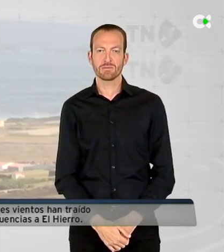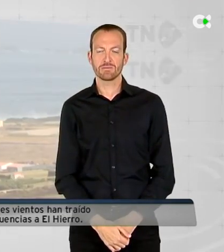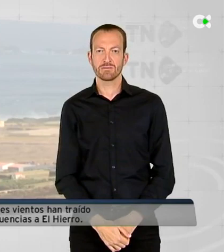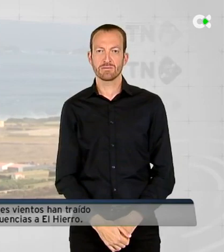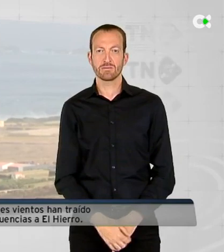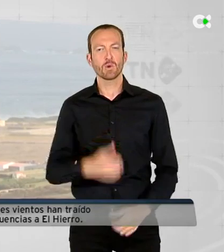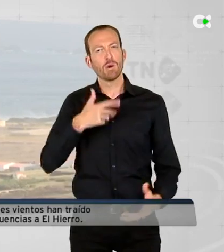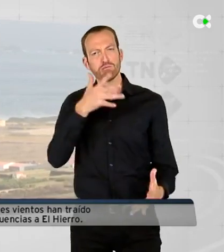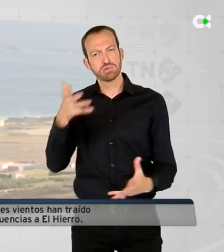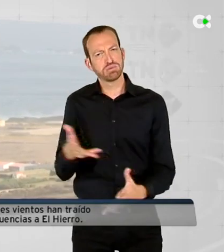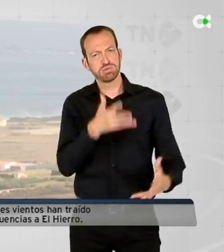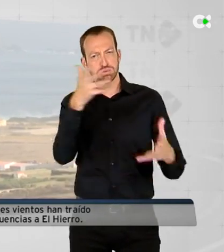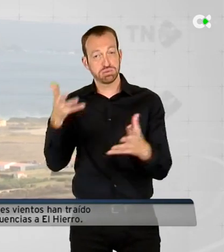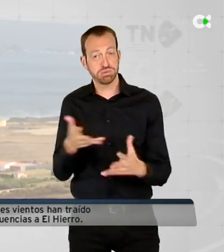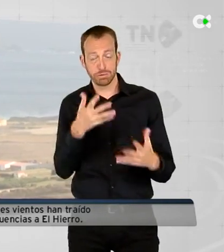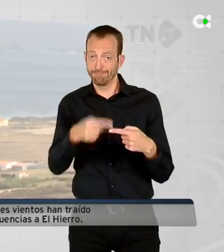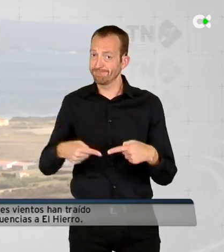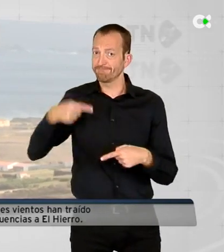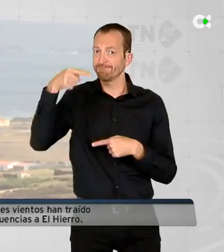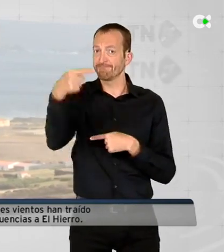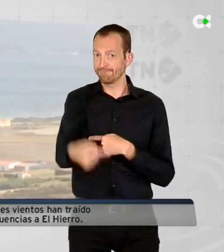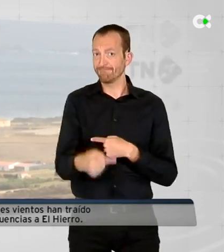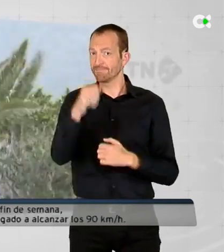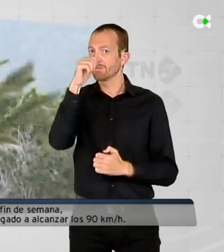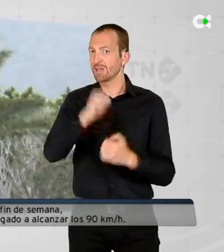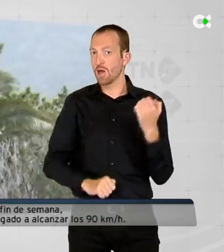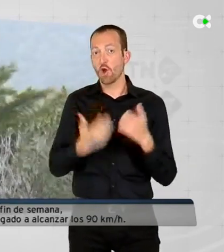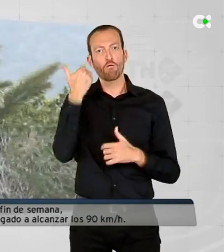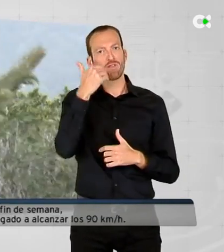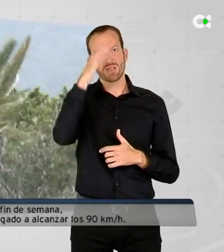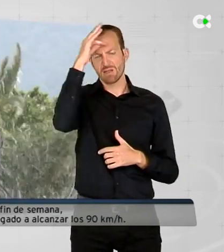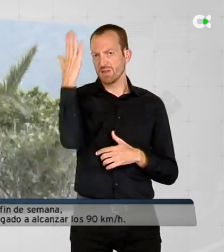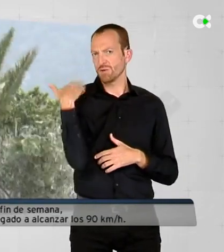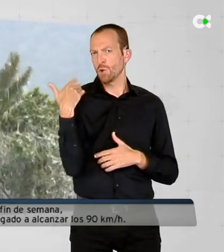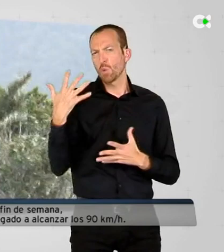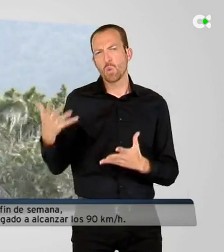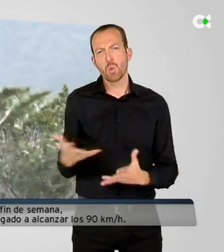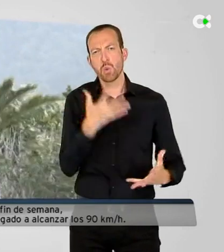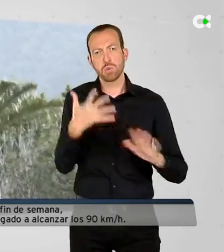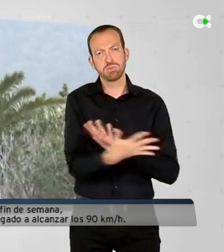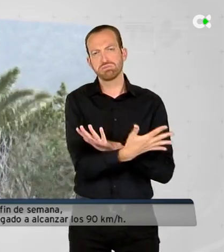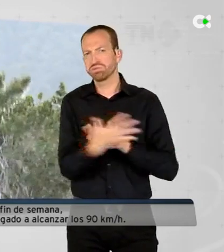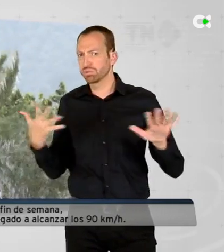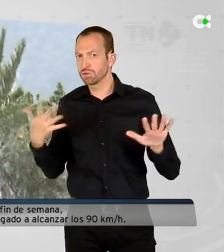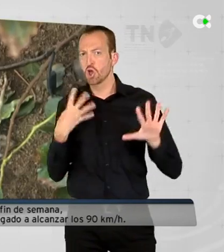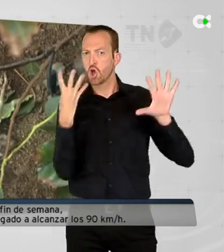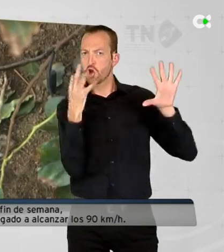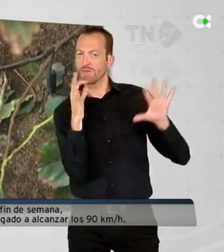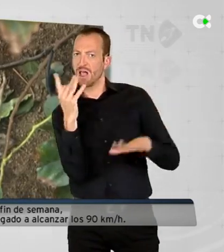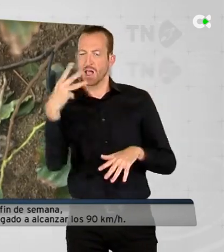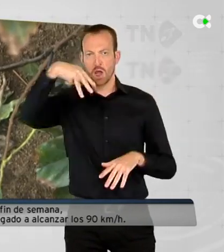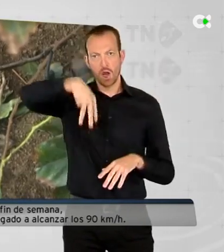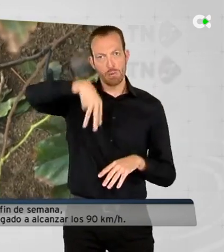Los fuertes vientos han traído consecuencias a el hierro. El fin de semana, las rachas han llegado a alcanzar los 90